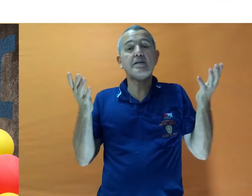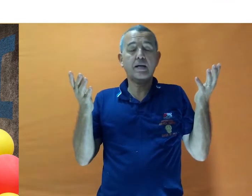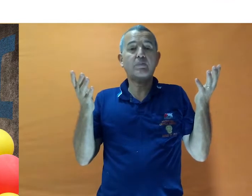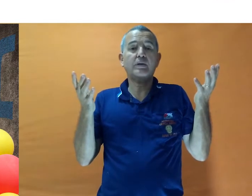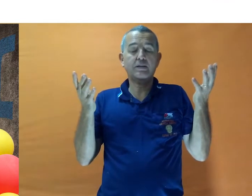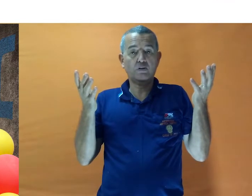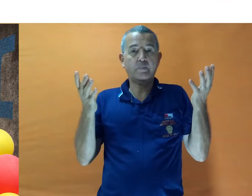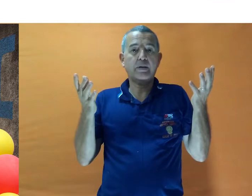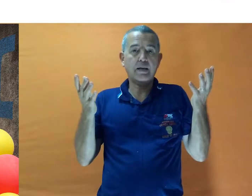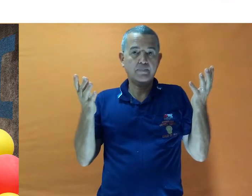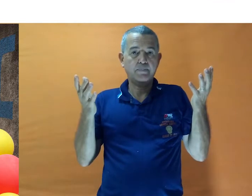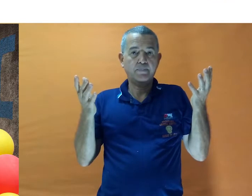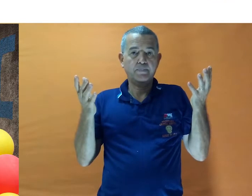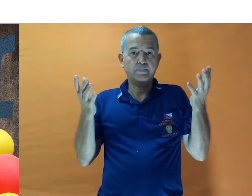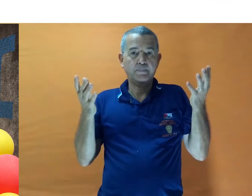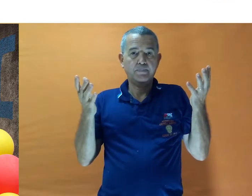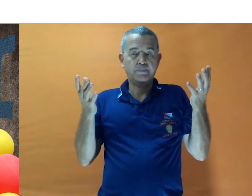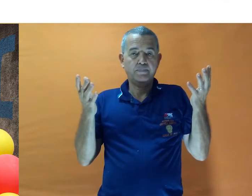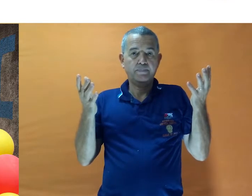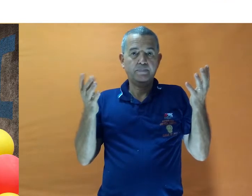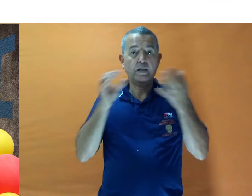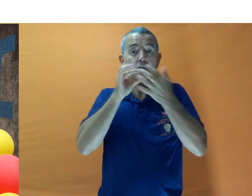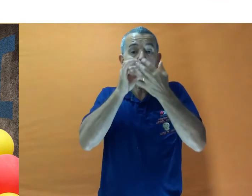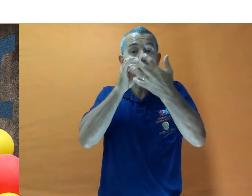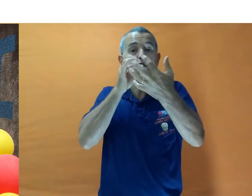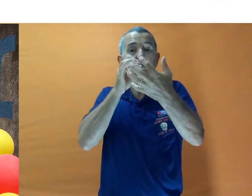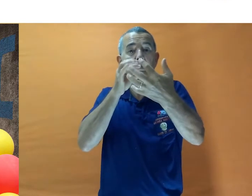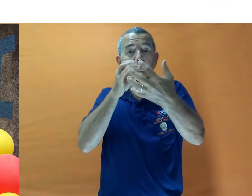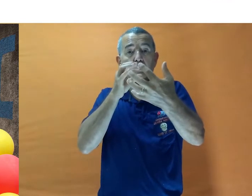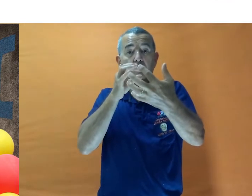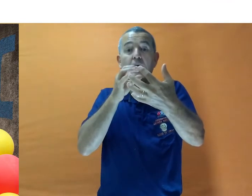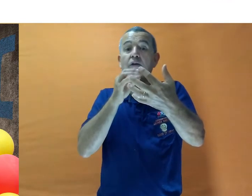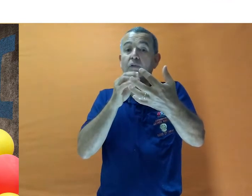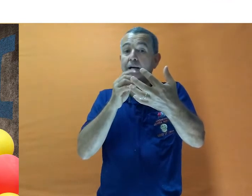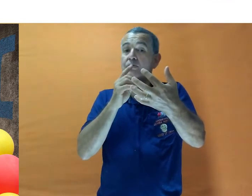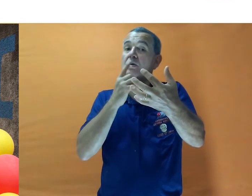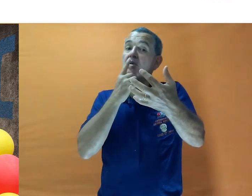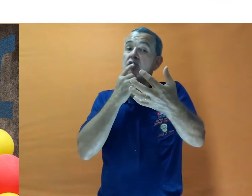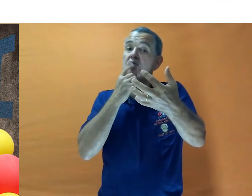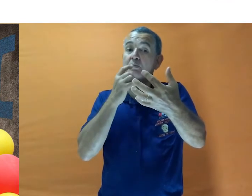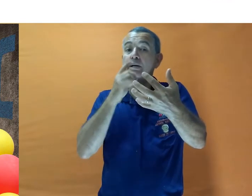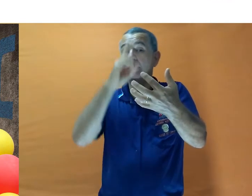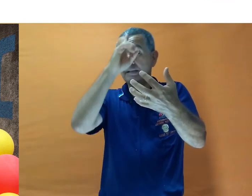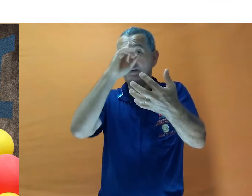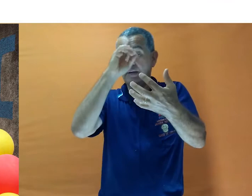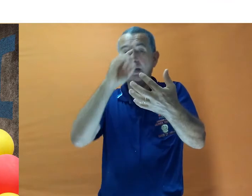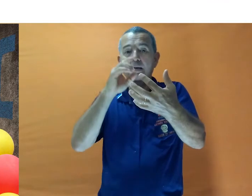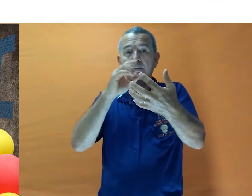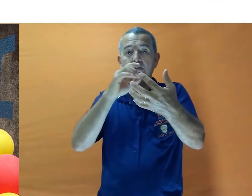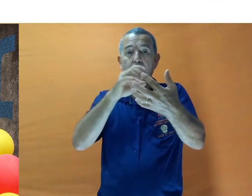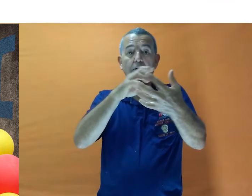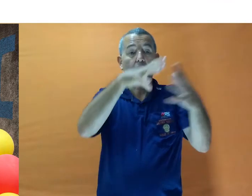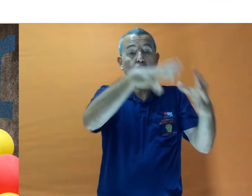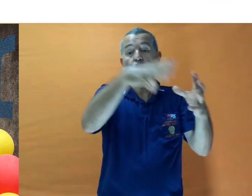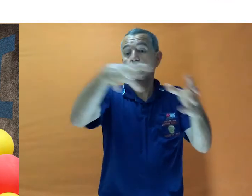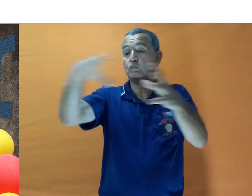não garante que é a bola é de soprar. Então, quando eu fiz isso, e aí, no caso, vermelhas e